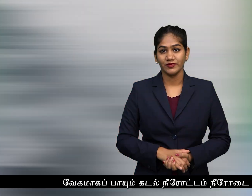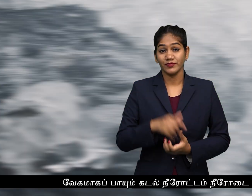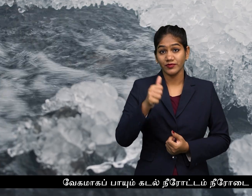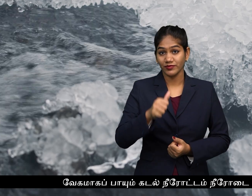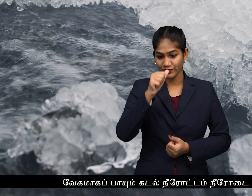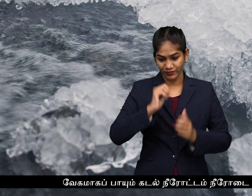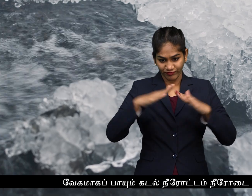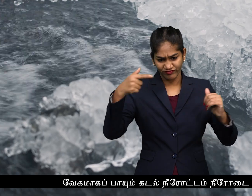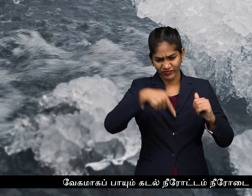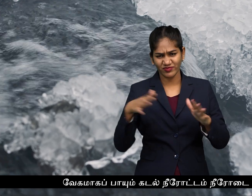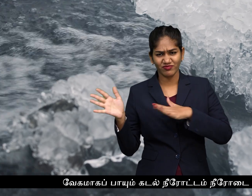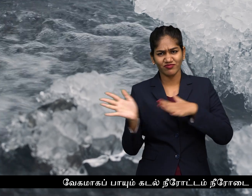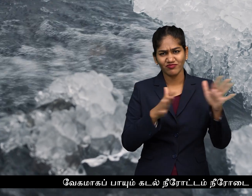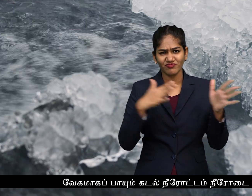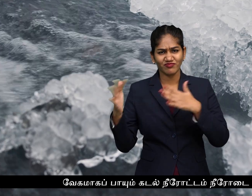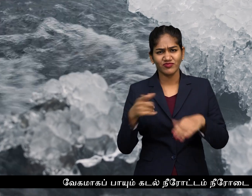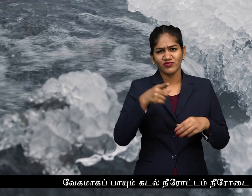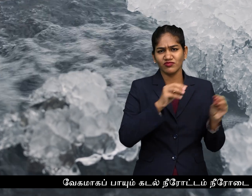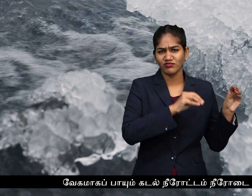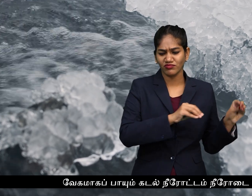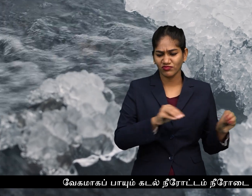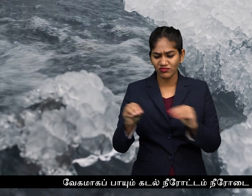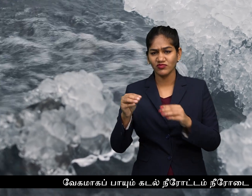வேகமாக பாயும் கடல் நீரோட்டம் நீரோடை என்றும்,